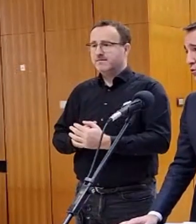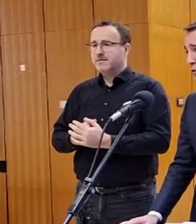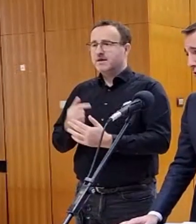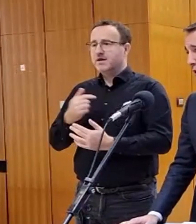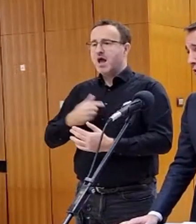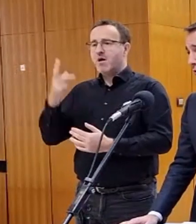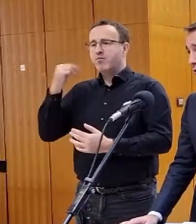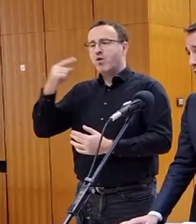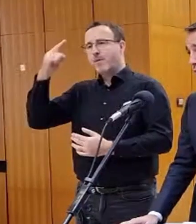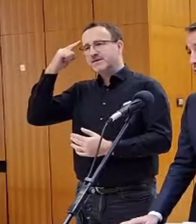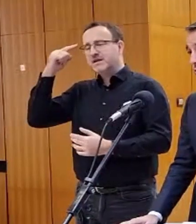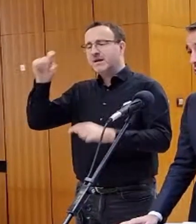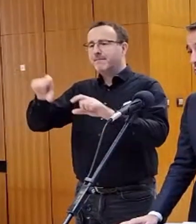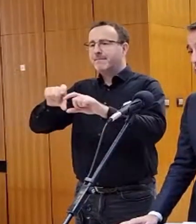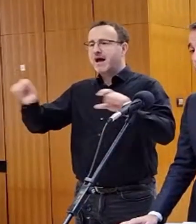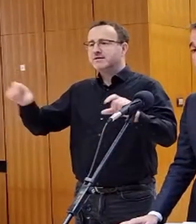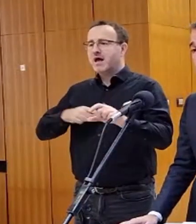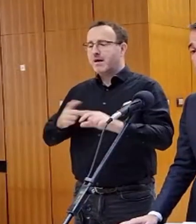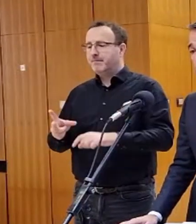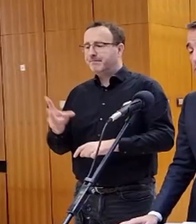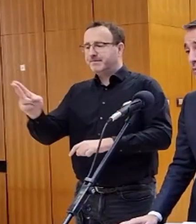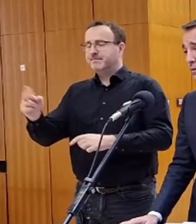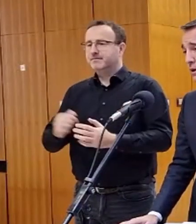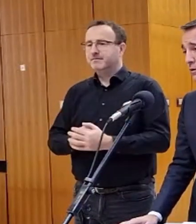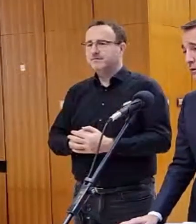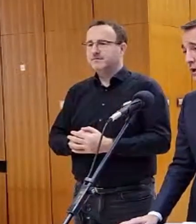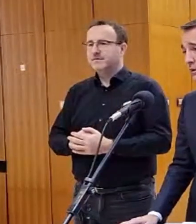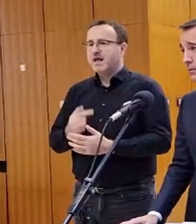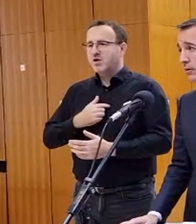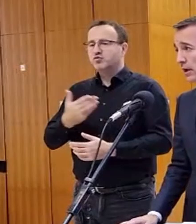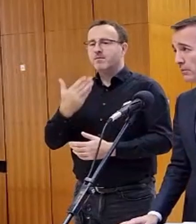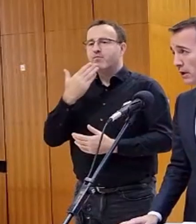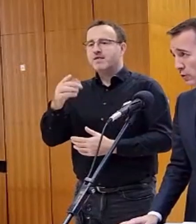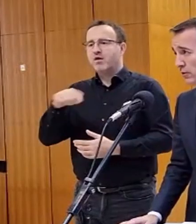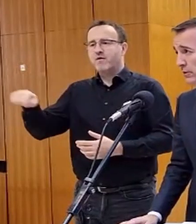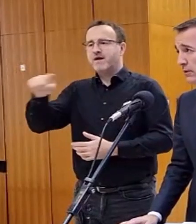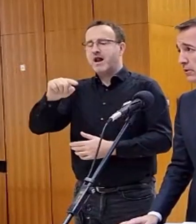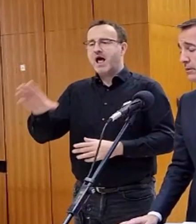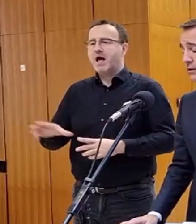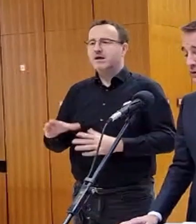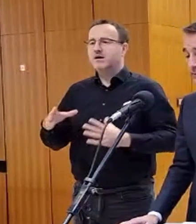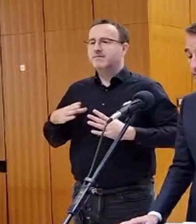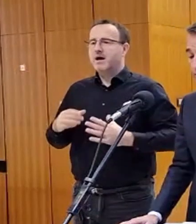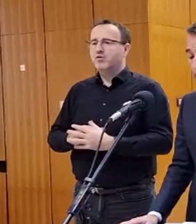pásku. Sú tu mnohí iní, ktorí tomu pomohli a ja som sa poďakoval in memoriam